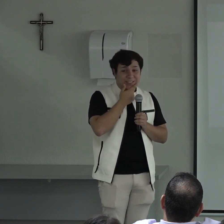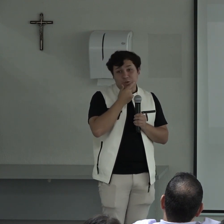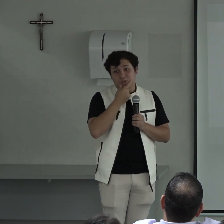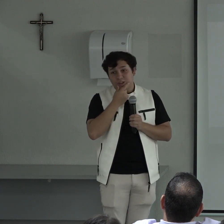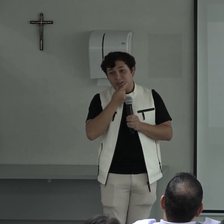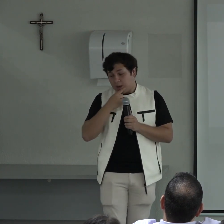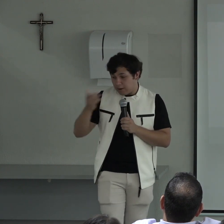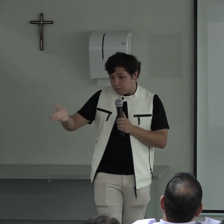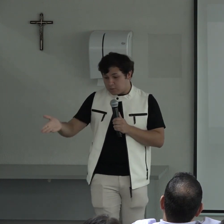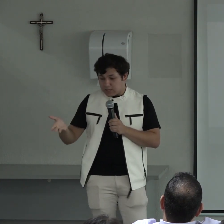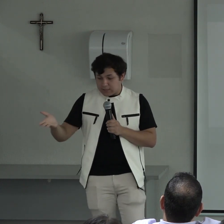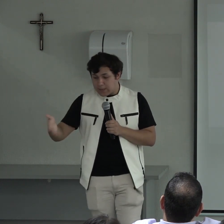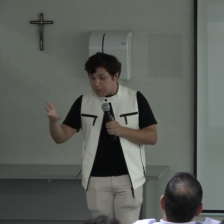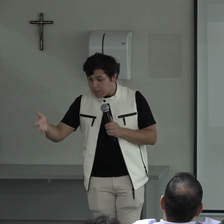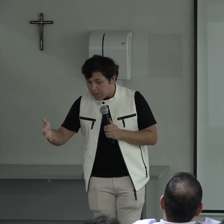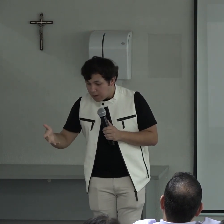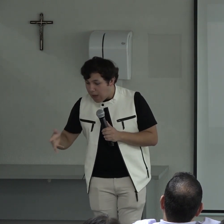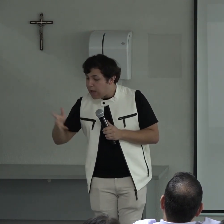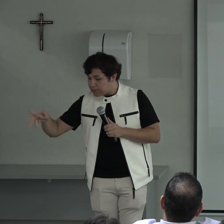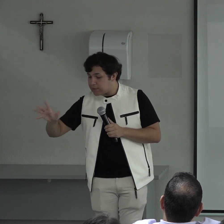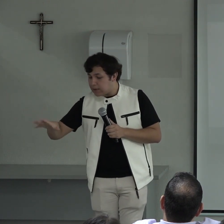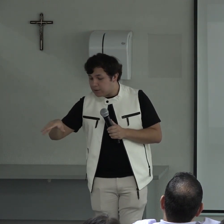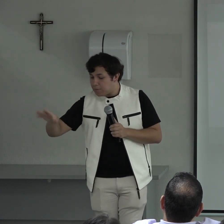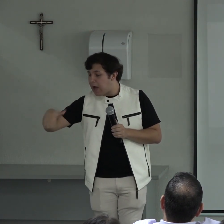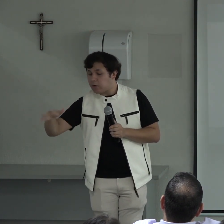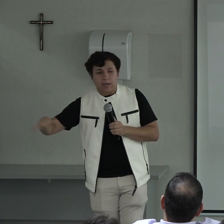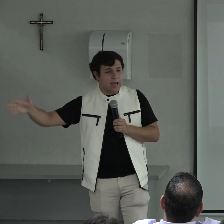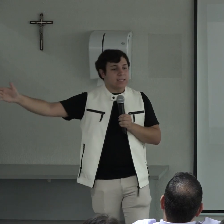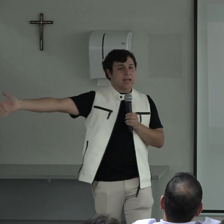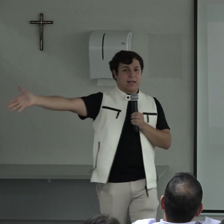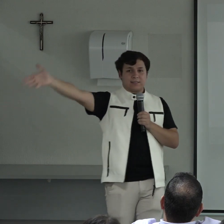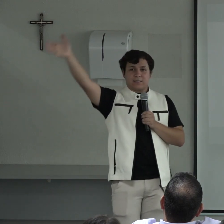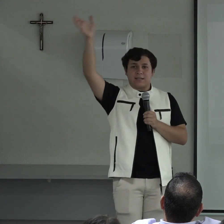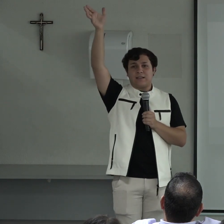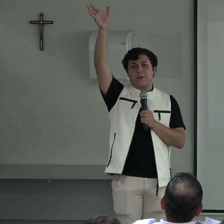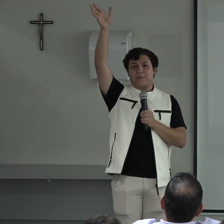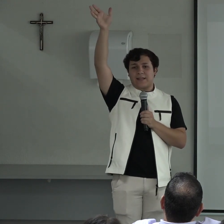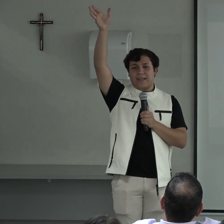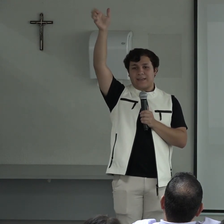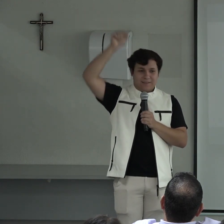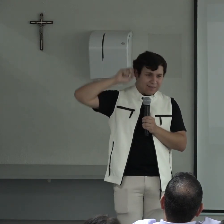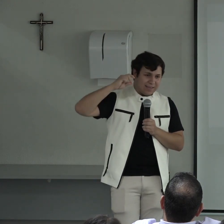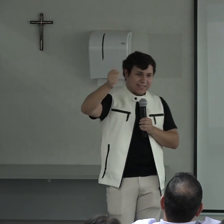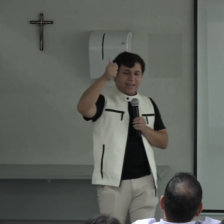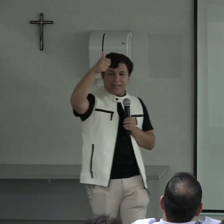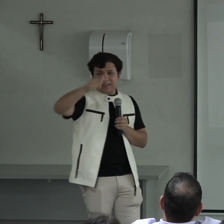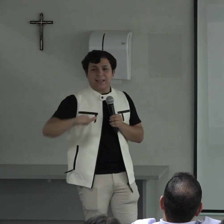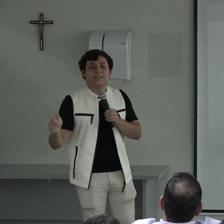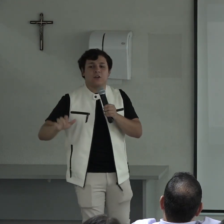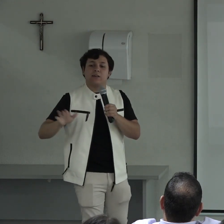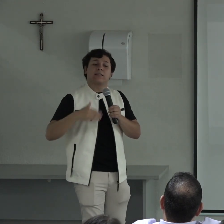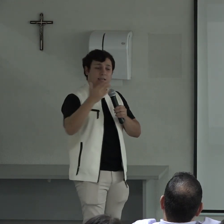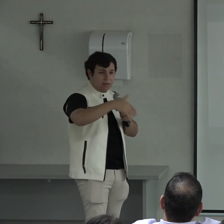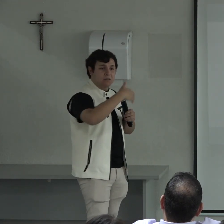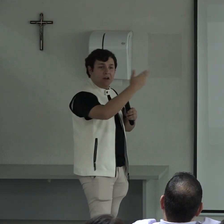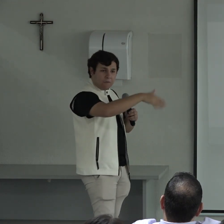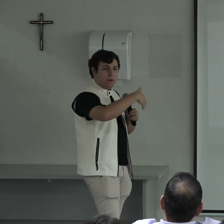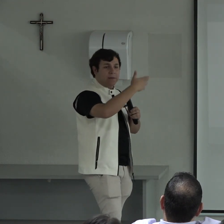atención. A ver cómo está enseñando. Este es el idioma. Ok, ahí está, este es el idioma de aquí. Excelente, listo. Y así fueron